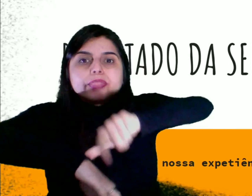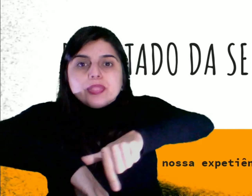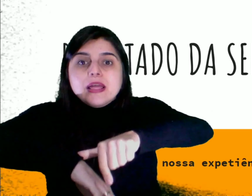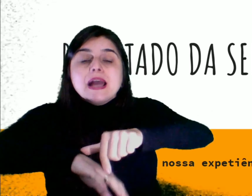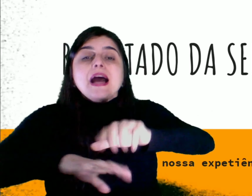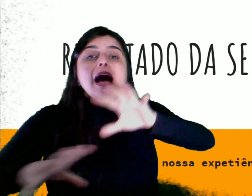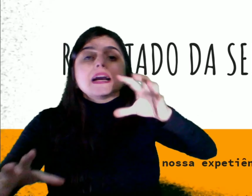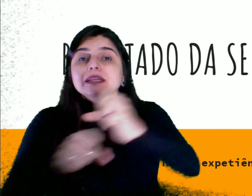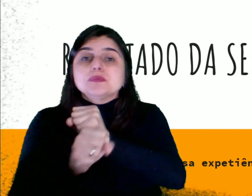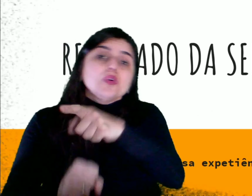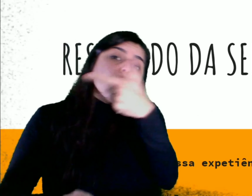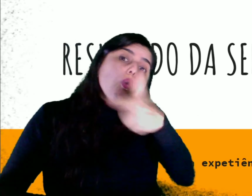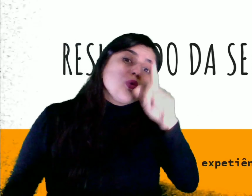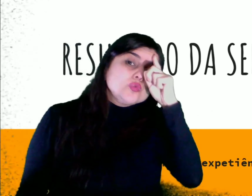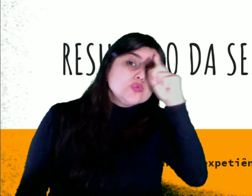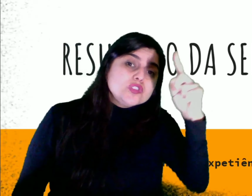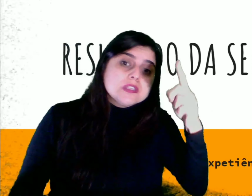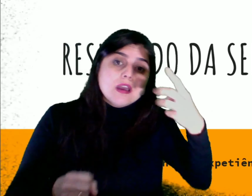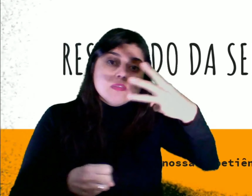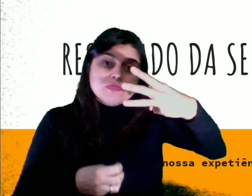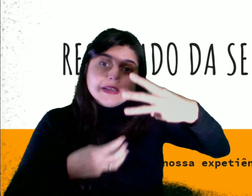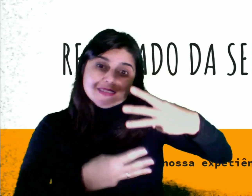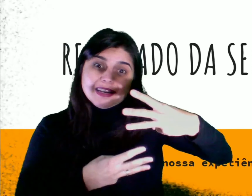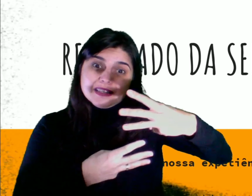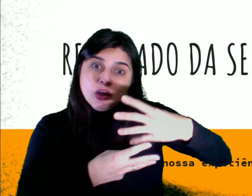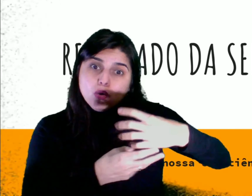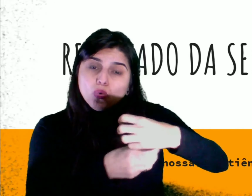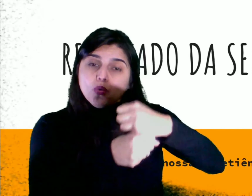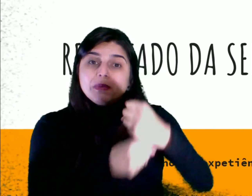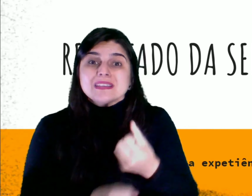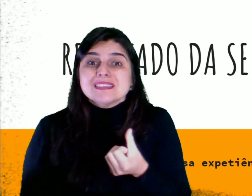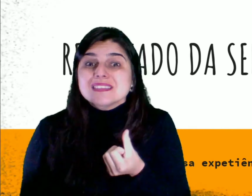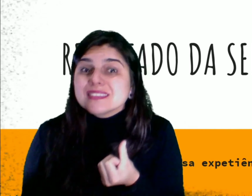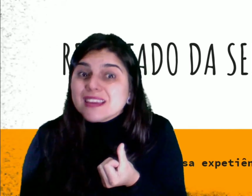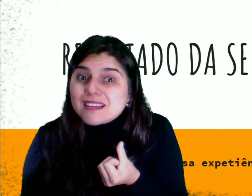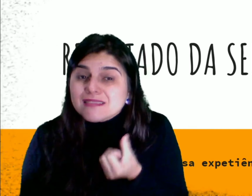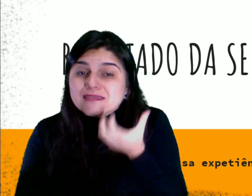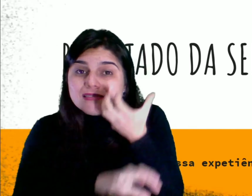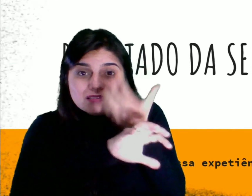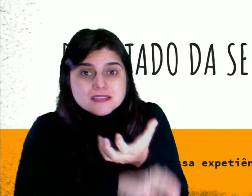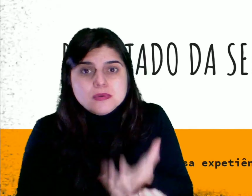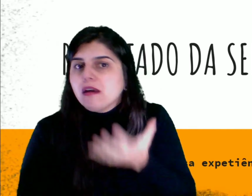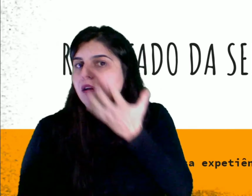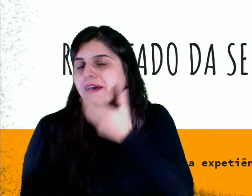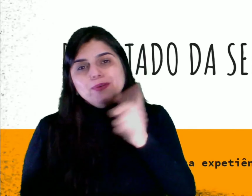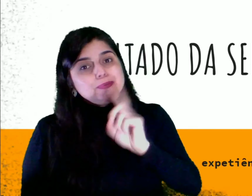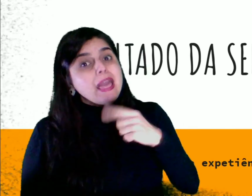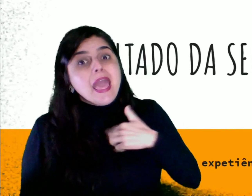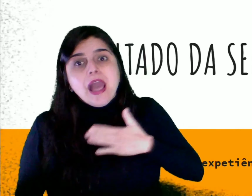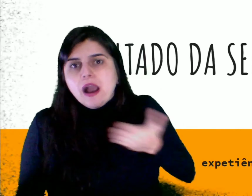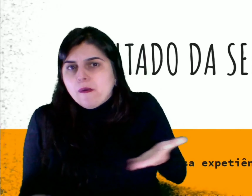tudo, porque foi algo muito com muitas disciplinas e a gente com outras demandas. Então, ora, a